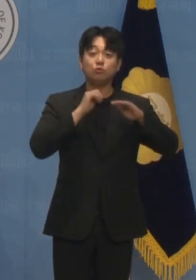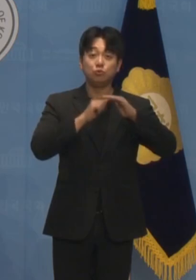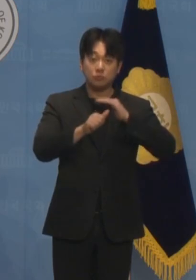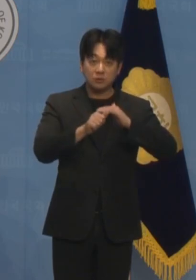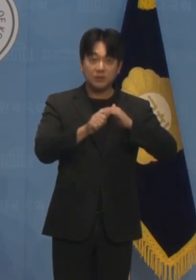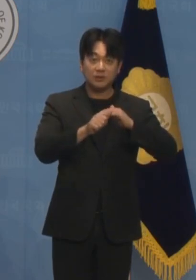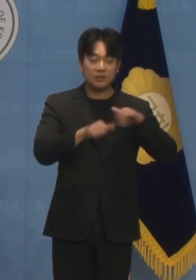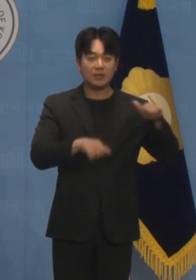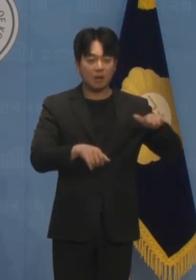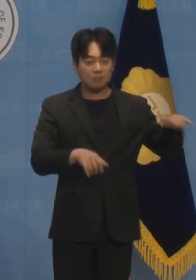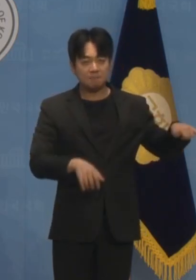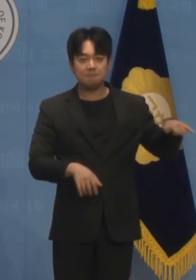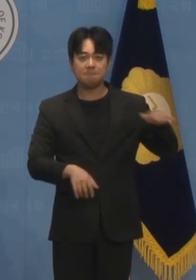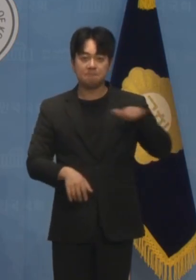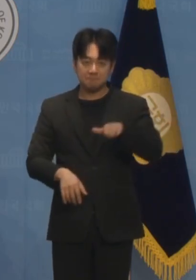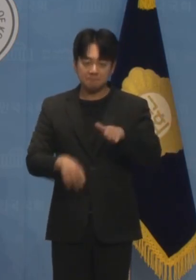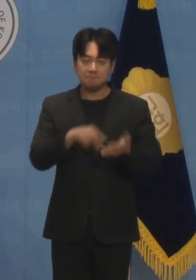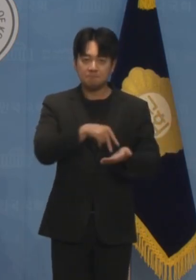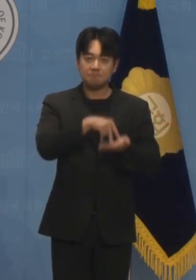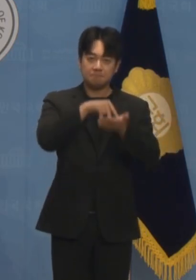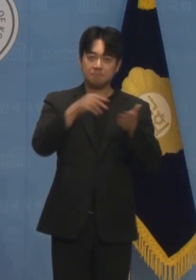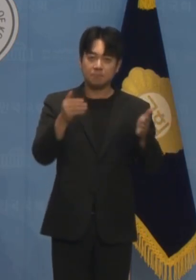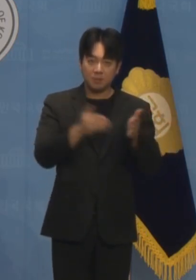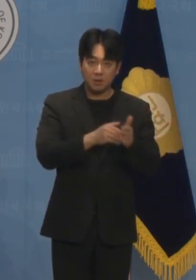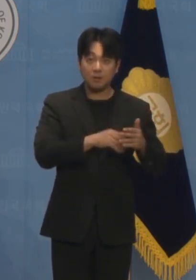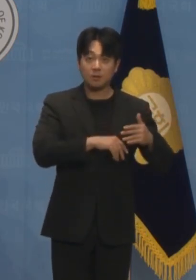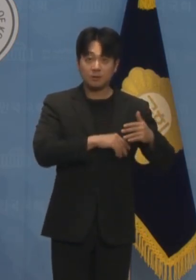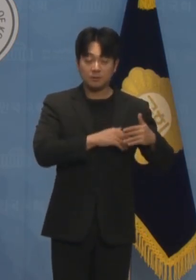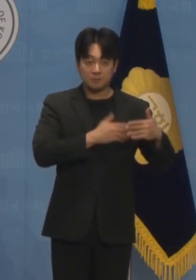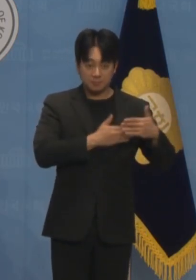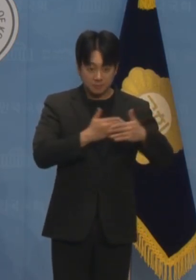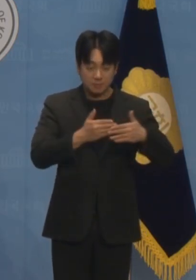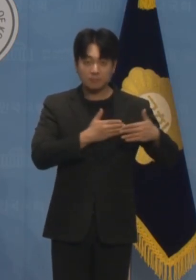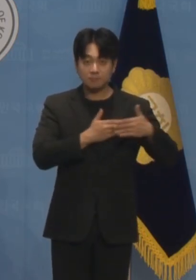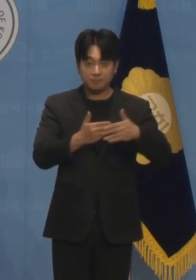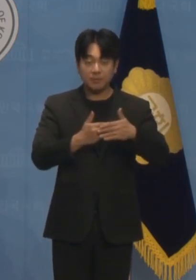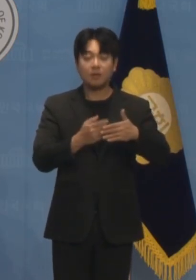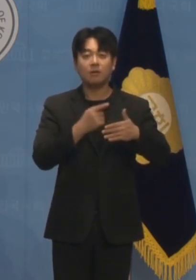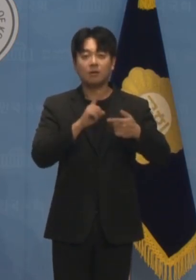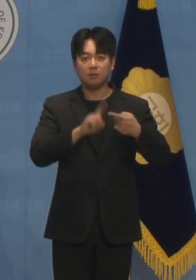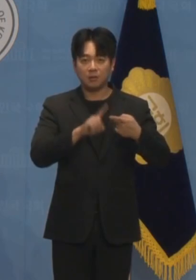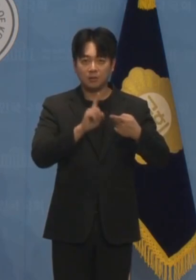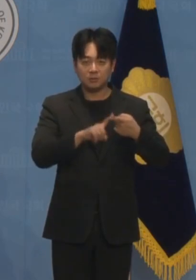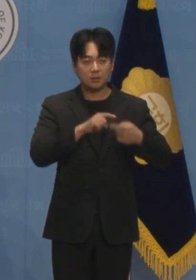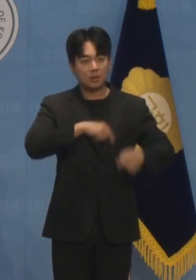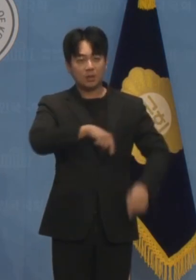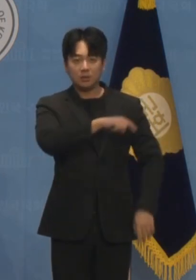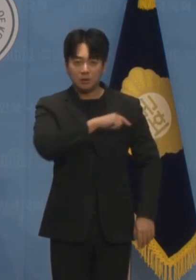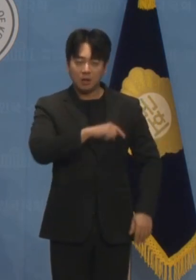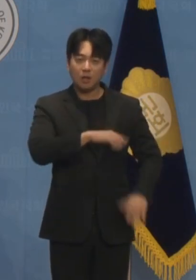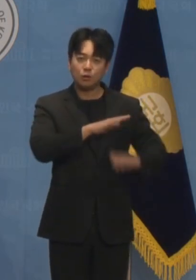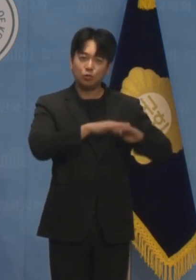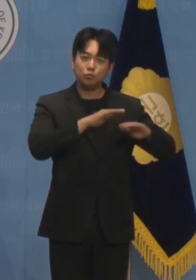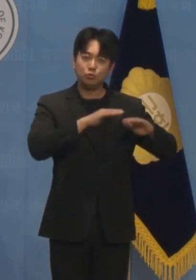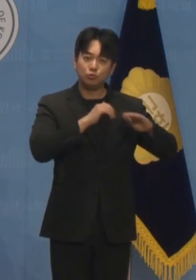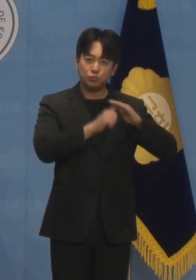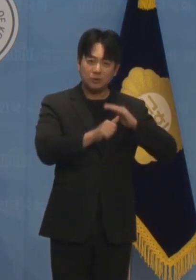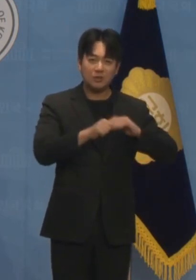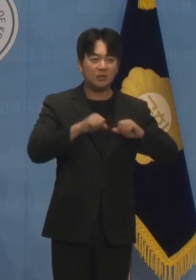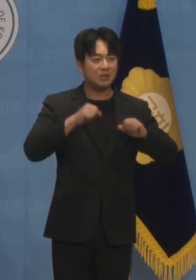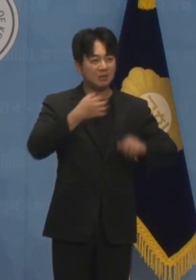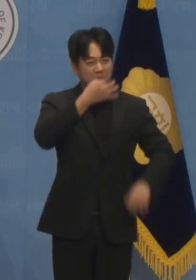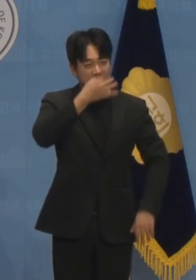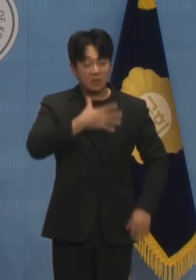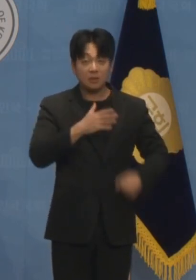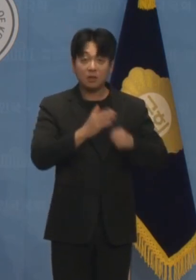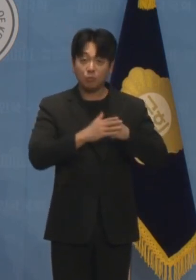장비들을 가지고 엘리베이터를 타거나 계단을 오르내려야 해서 지친 선수들의 보호 차원에서 취소했다고 변명하고